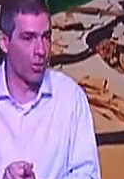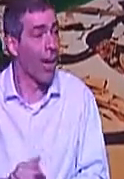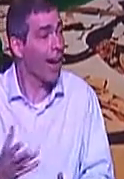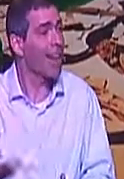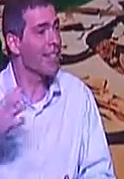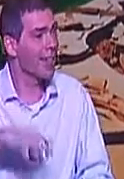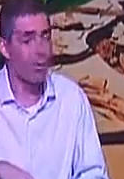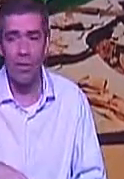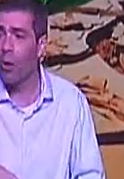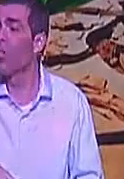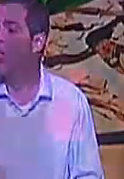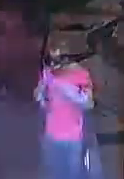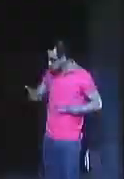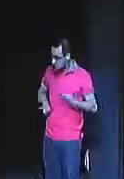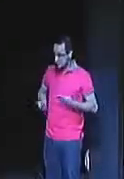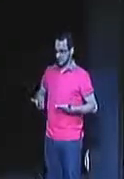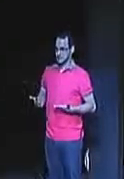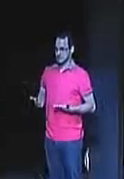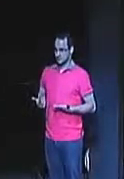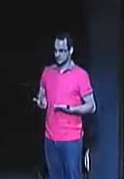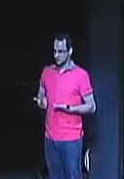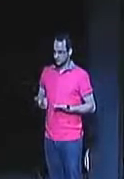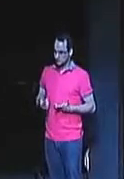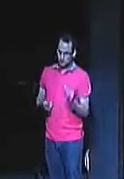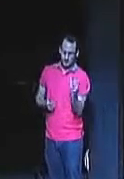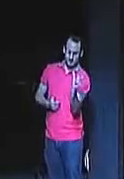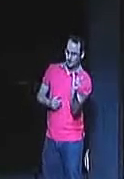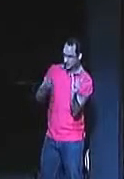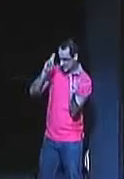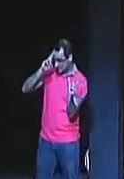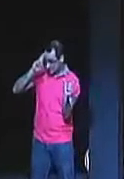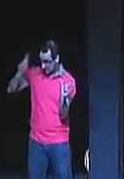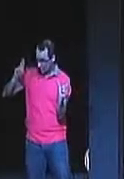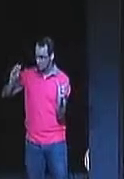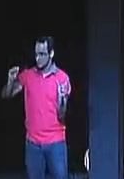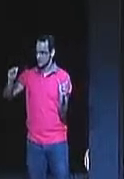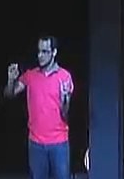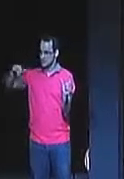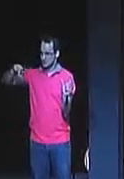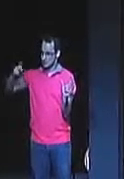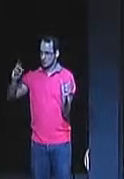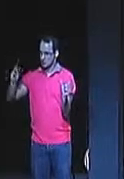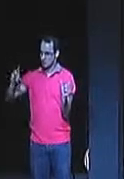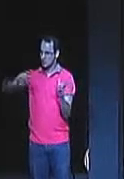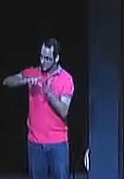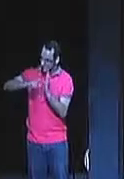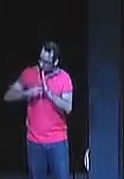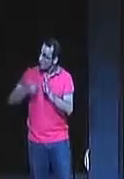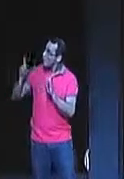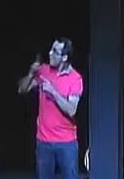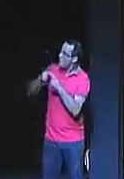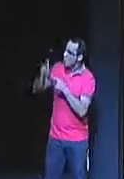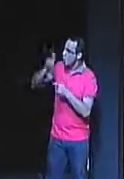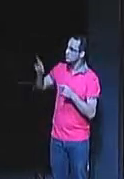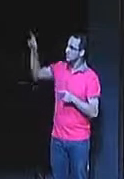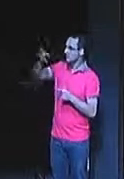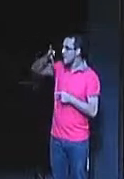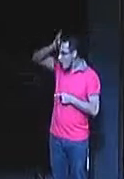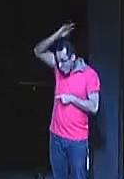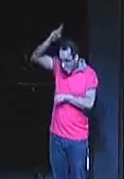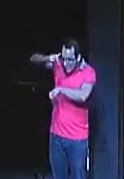dono a gás é a origem da nossa palavra fim o sim aidone dona é dessa época então